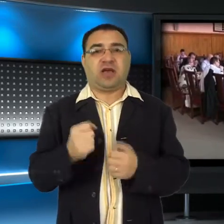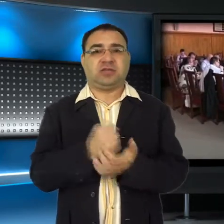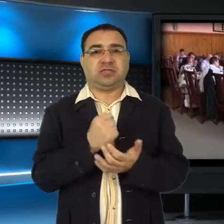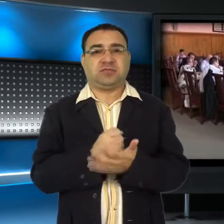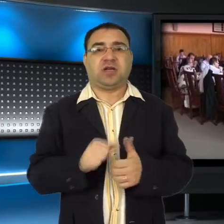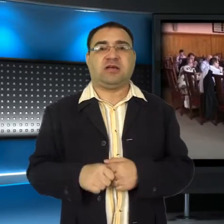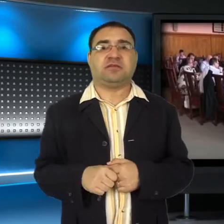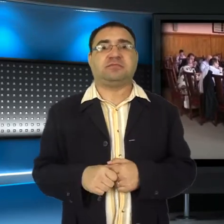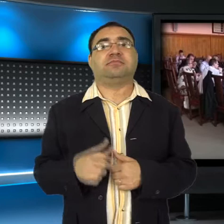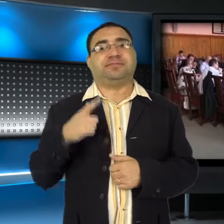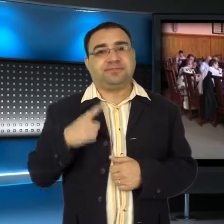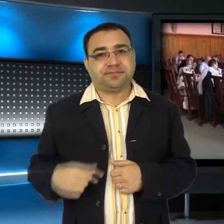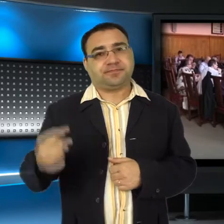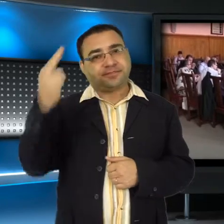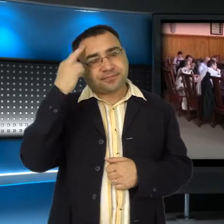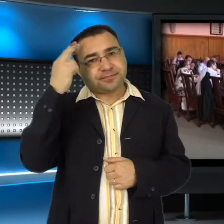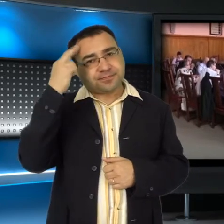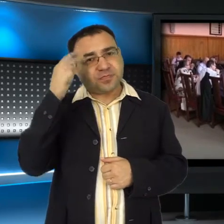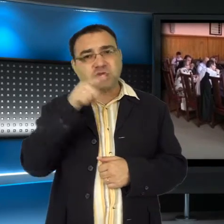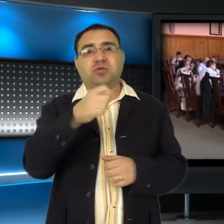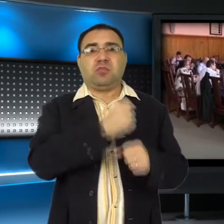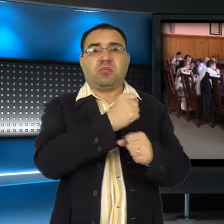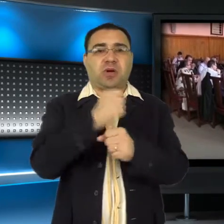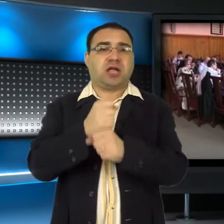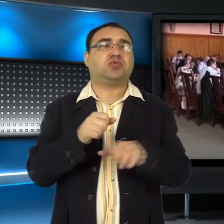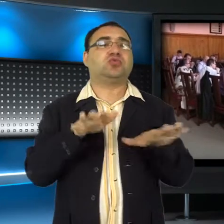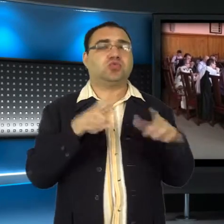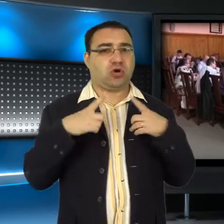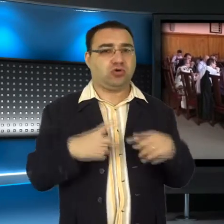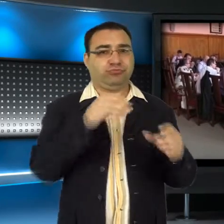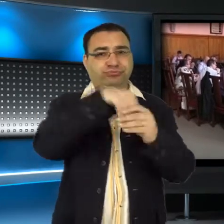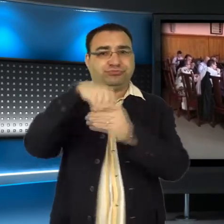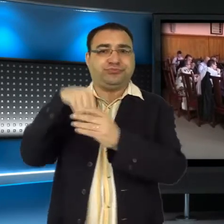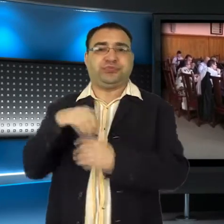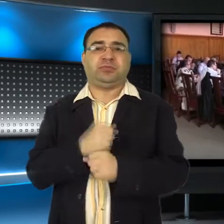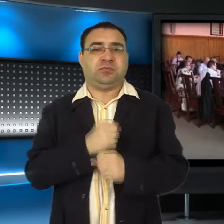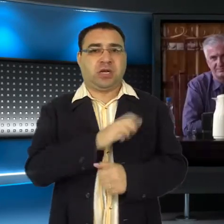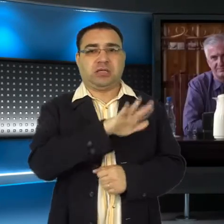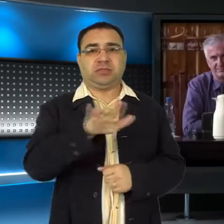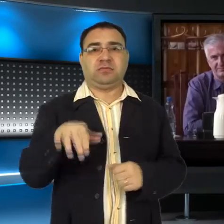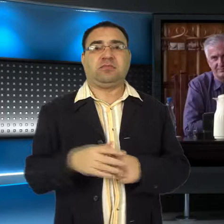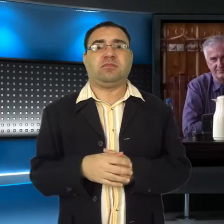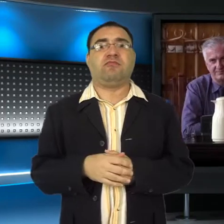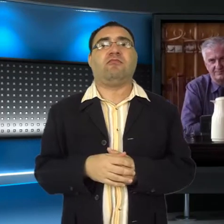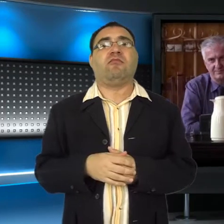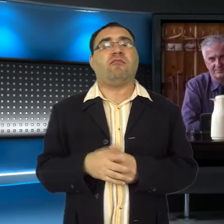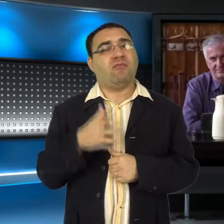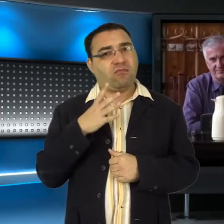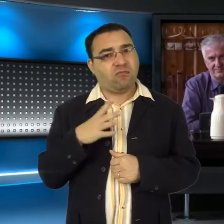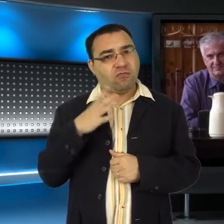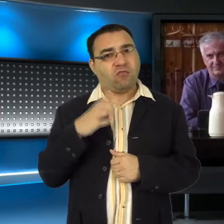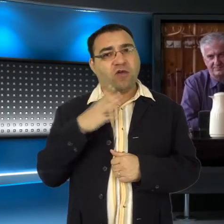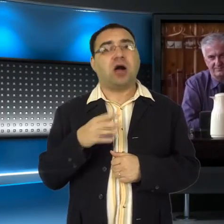Zdaliśmy sobie też sprawę, że oni zatrudniają wiele, wiele dziesiątek osób. Mi się wydaje, że warto by było